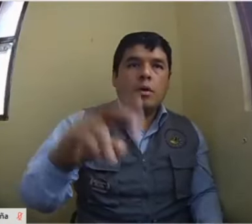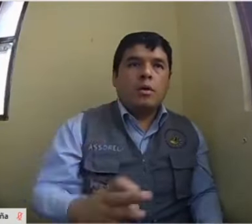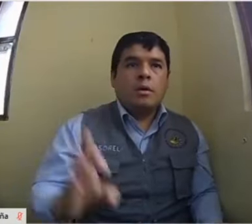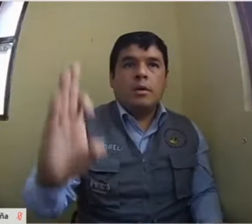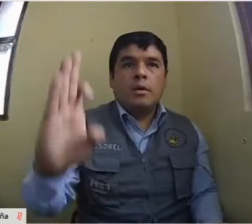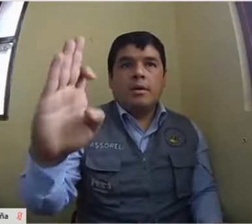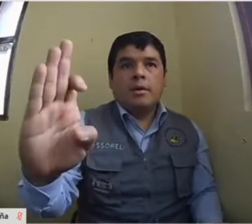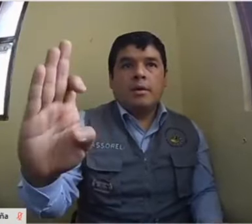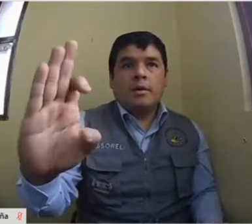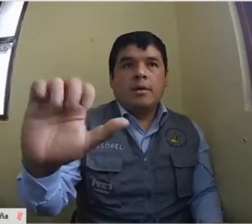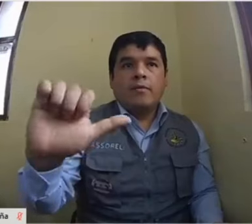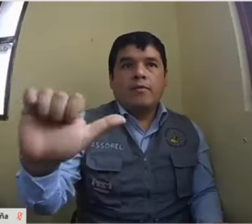Gracias, muchas gracias.